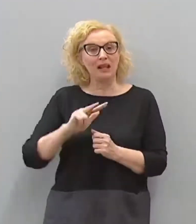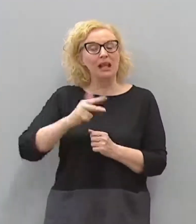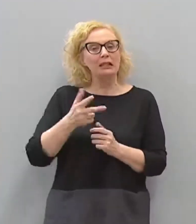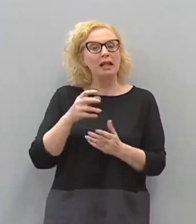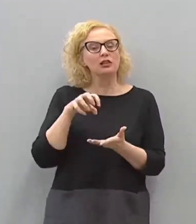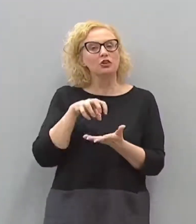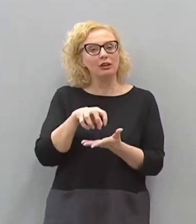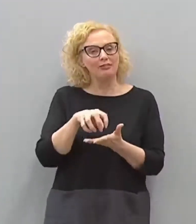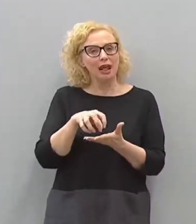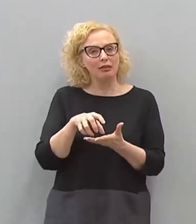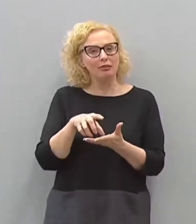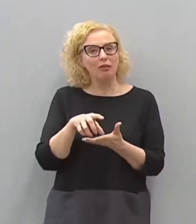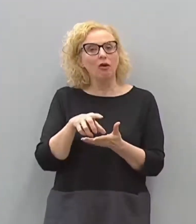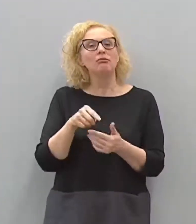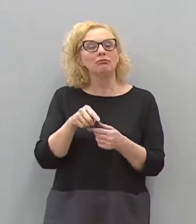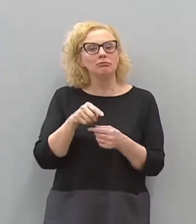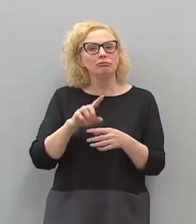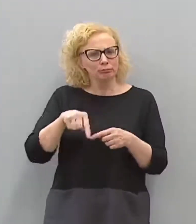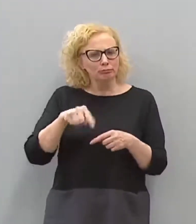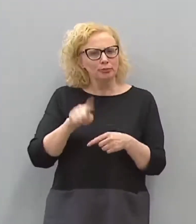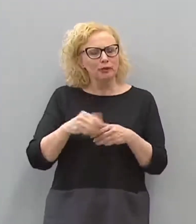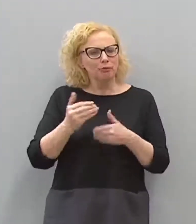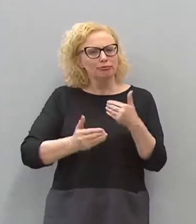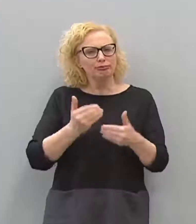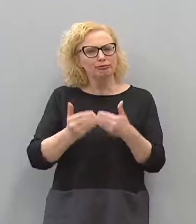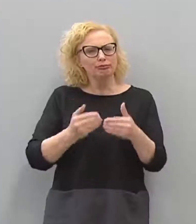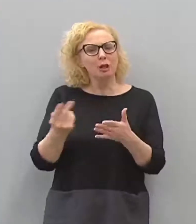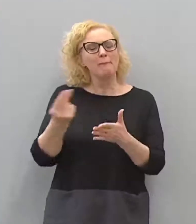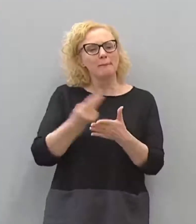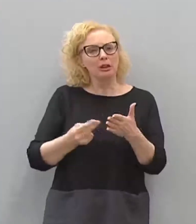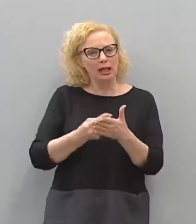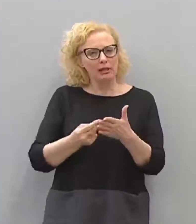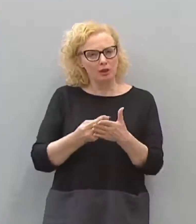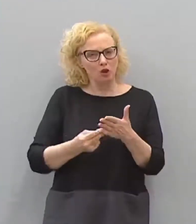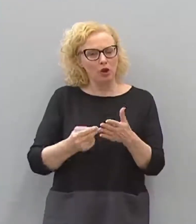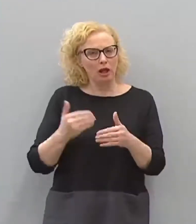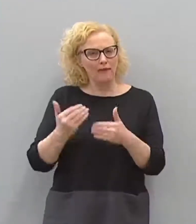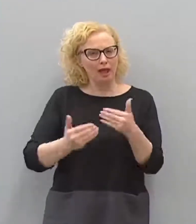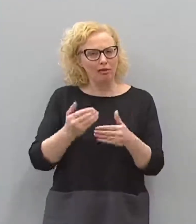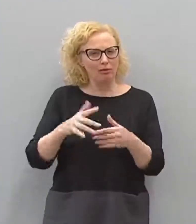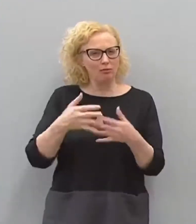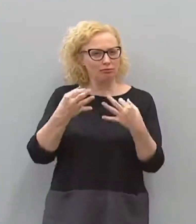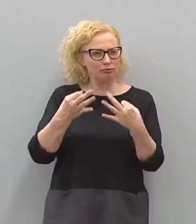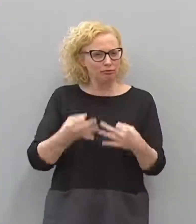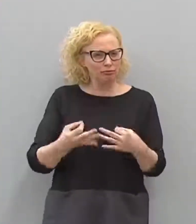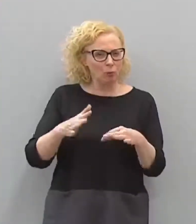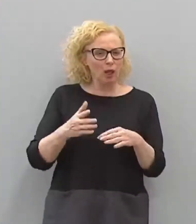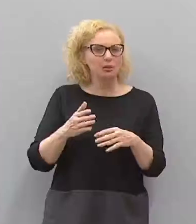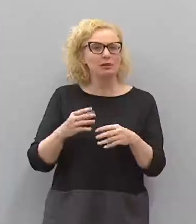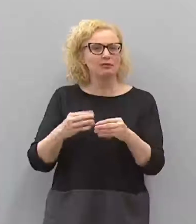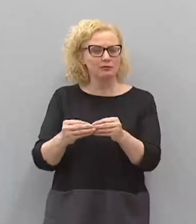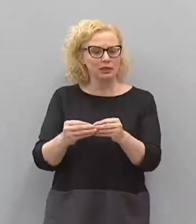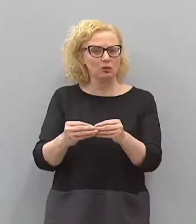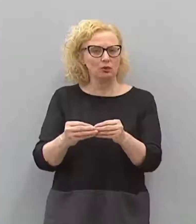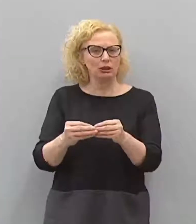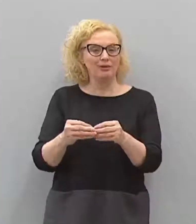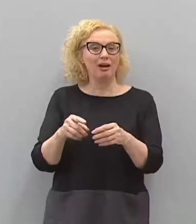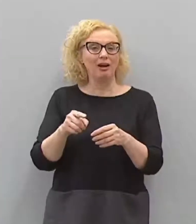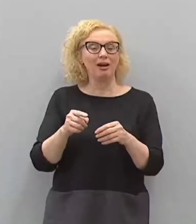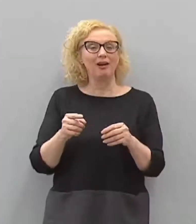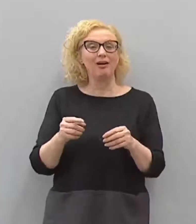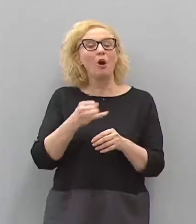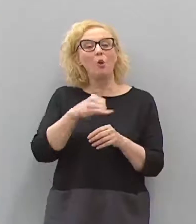abbastanza avanzato anche questo in fase di progettazione definitiva barra esecutiva riguarda l'ultimo tratto